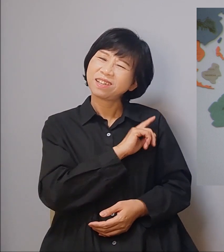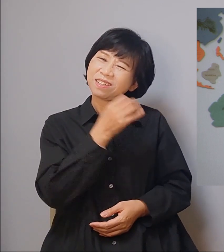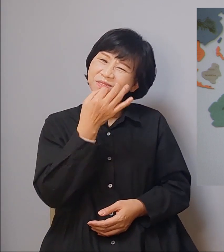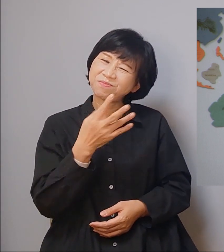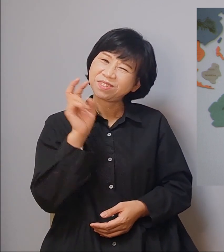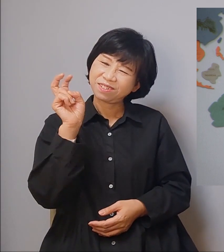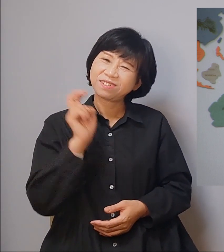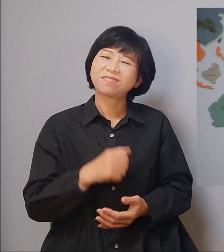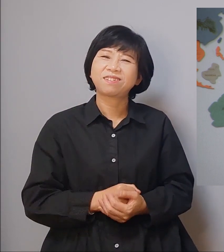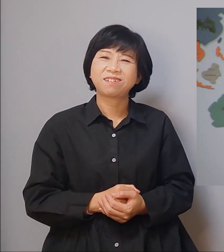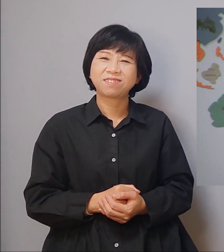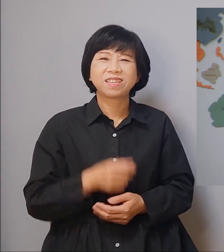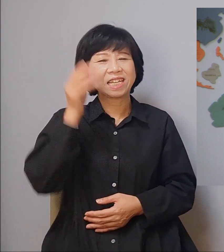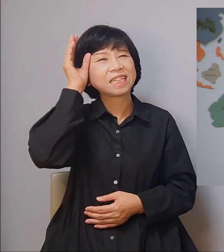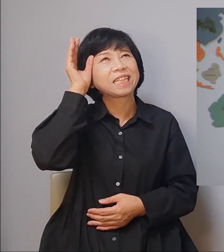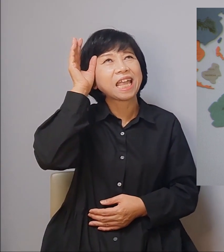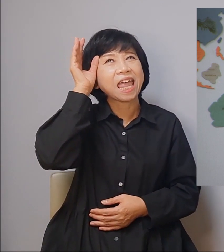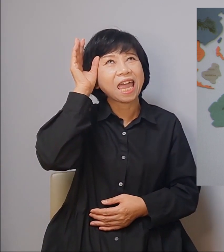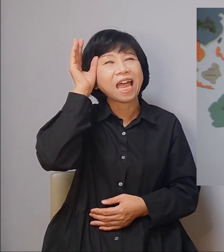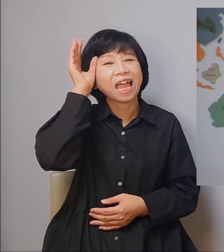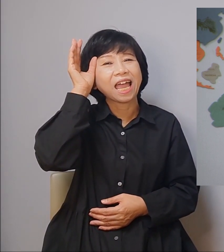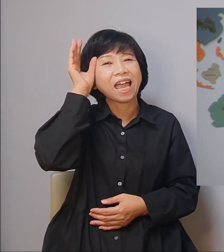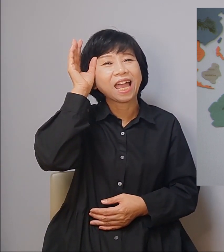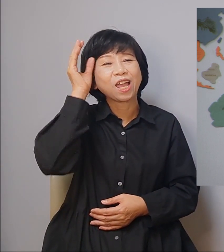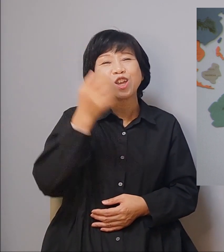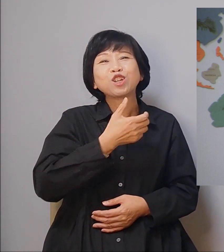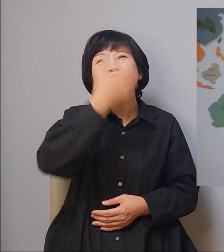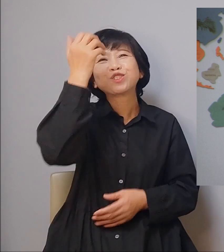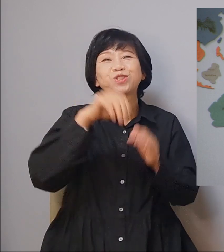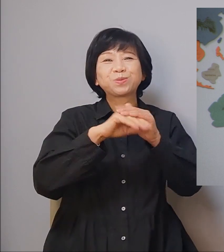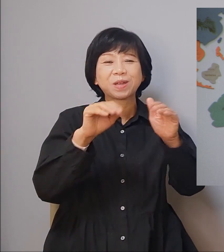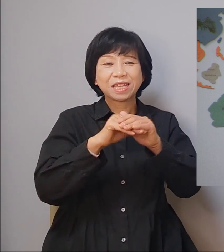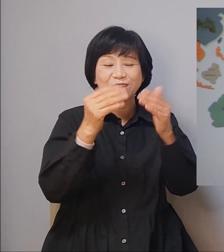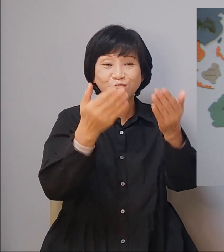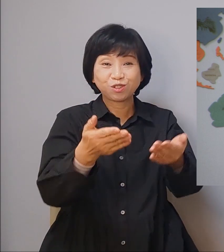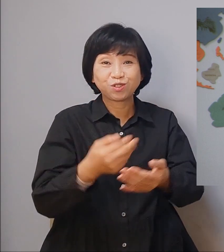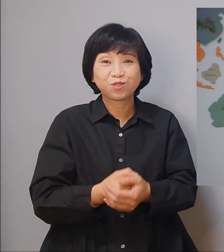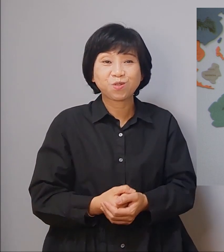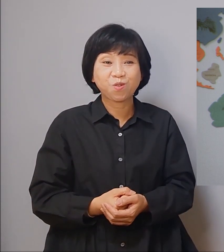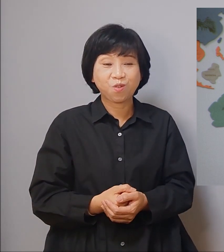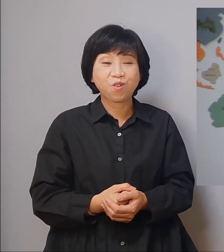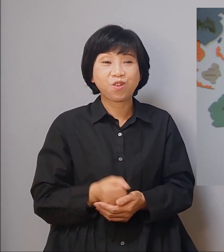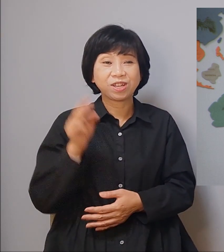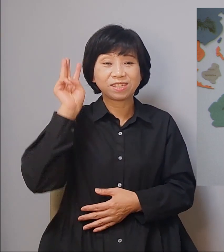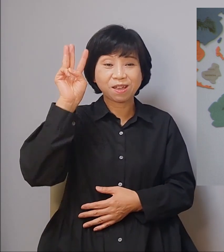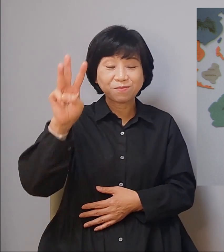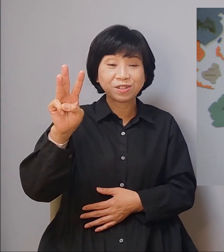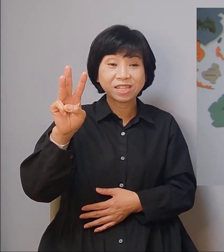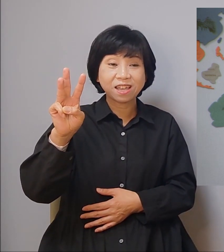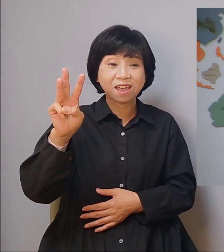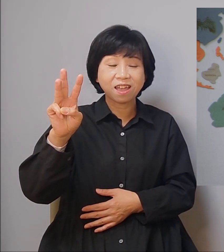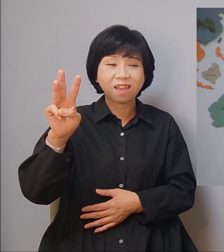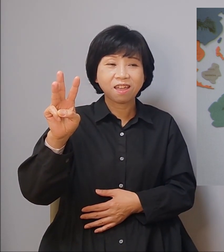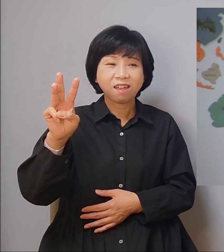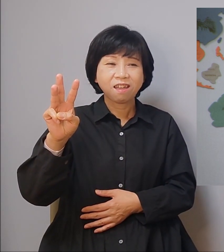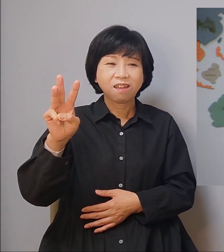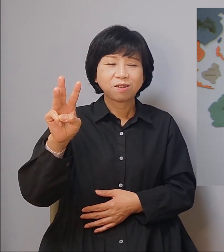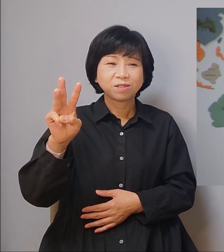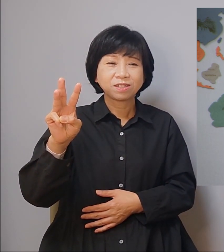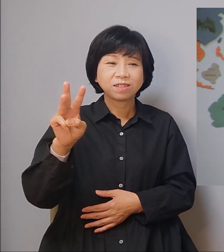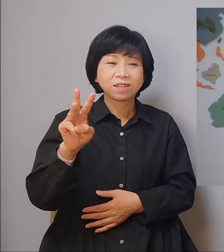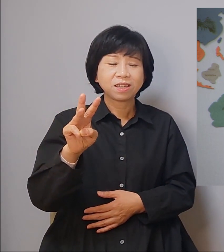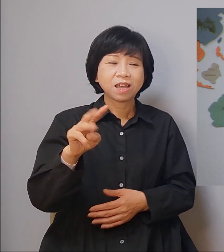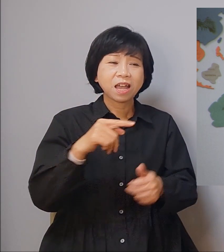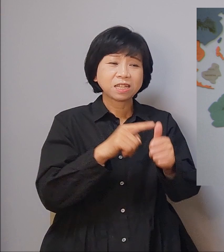합니다. 바로의 두 신하가 꿈을 꾸었는데 3일 후에 한 명은 죽게 되는 거예요. 한